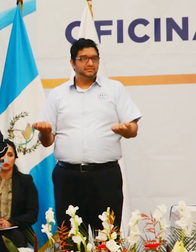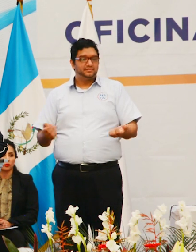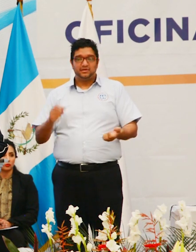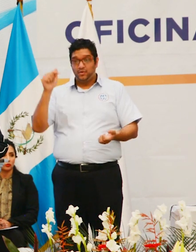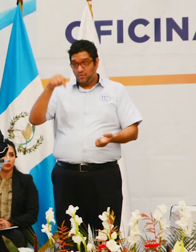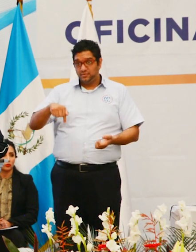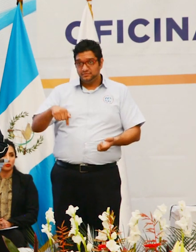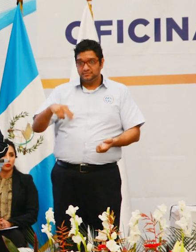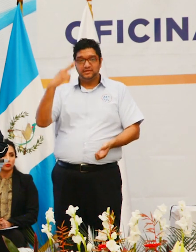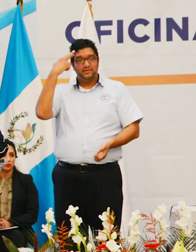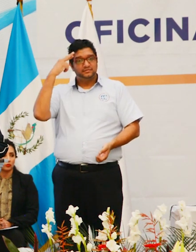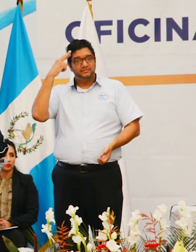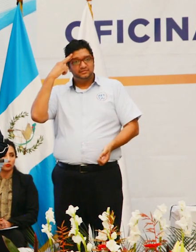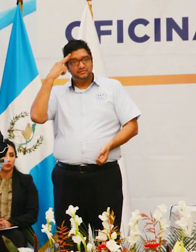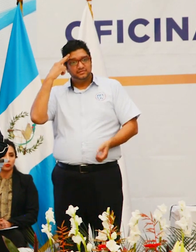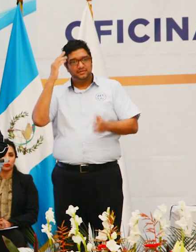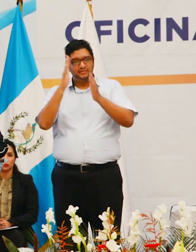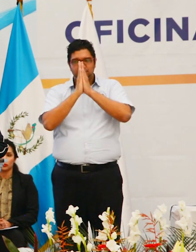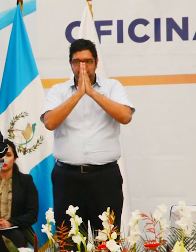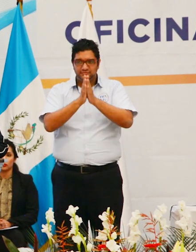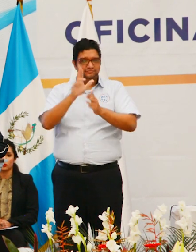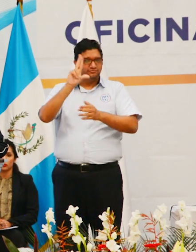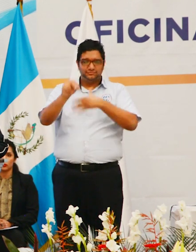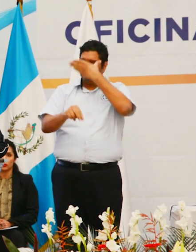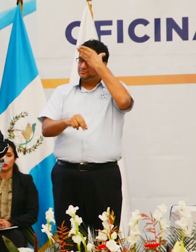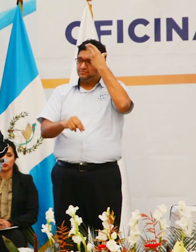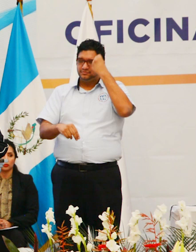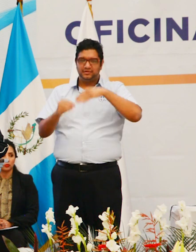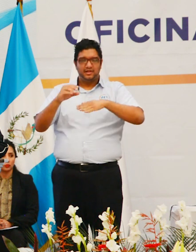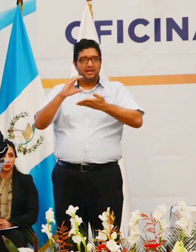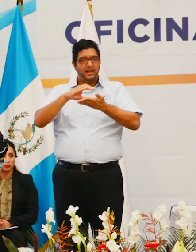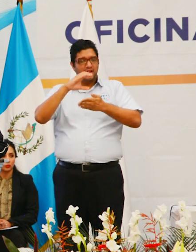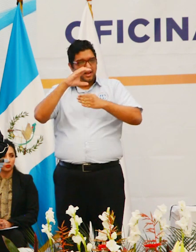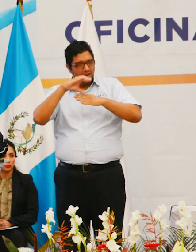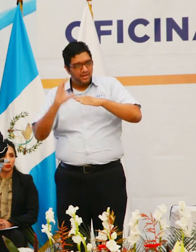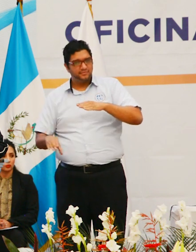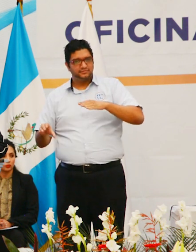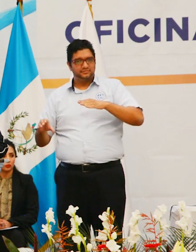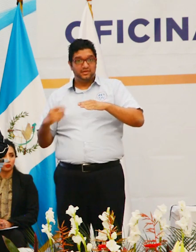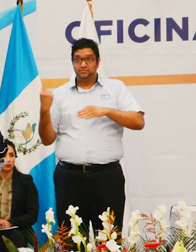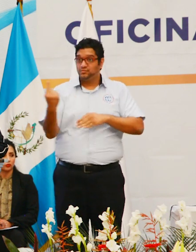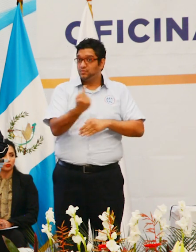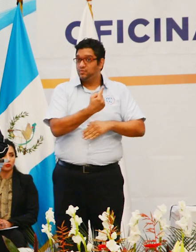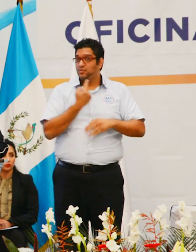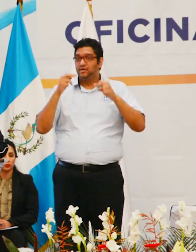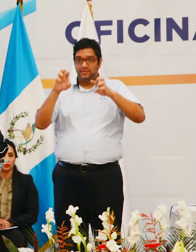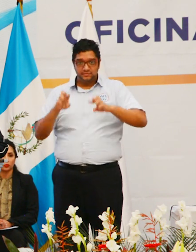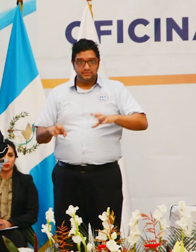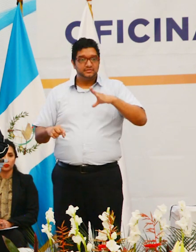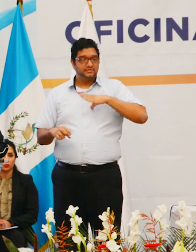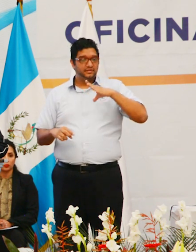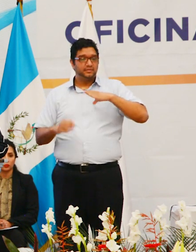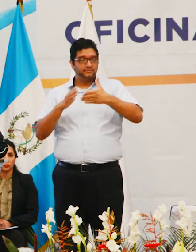debemos hacer de los términos de la Convención es muy importante. Saber que todas las personas tenemos derecho